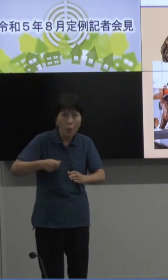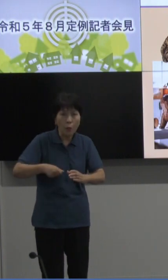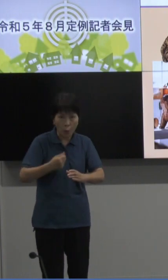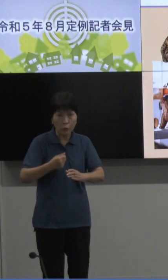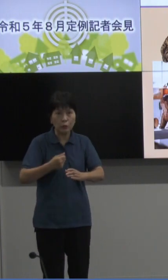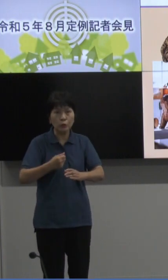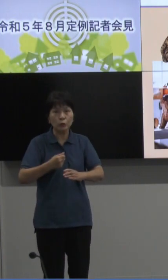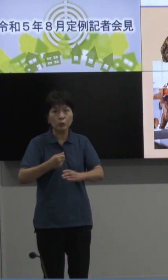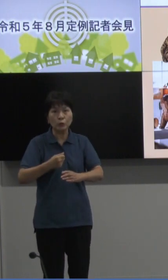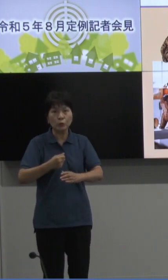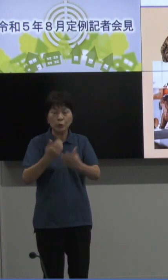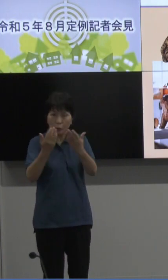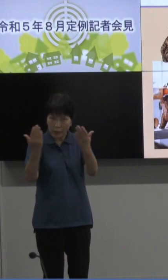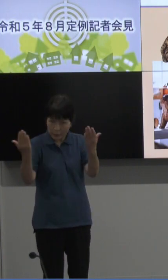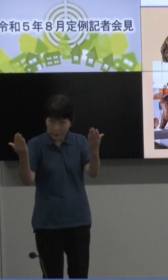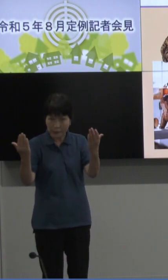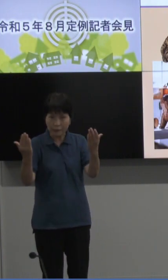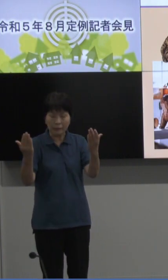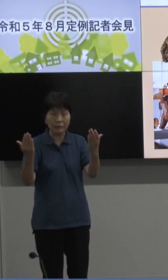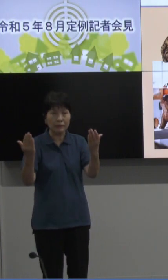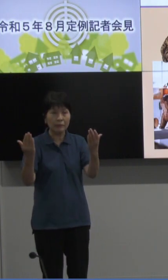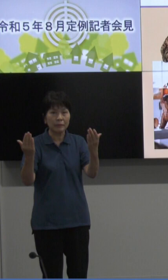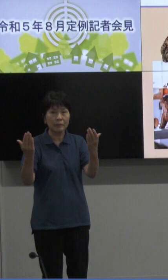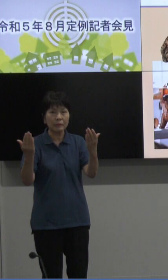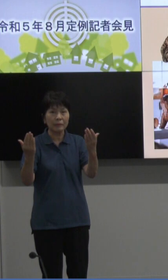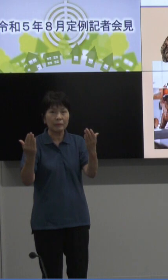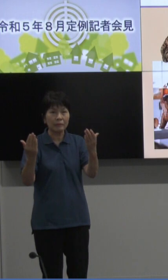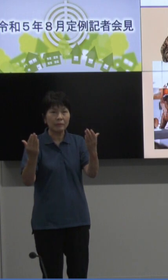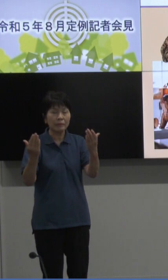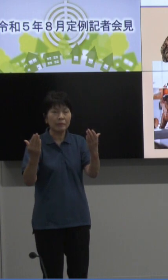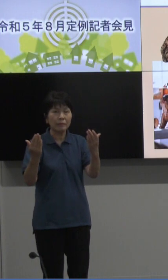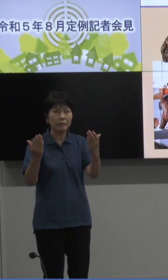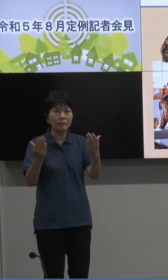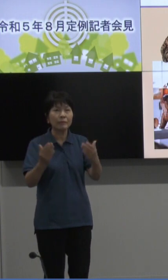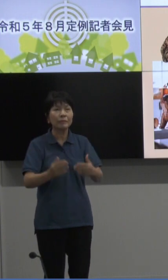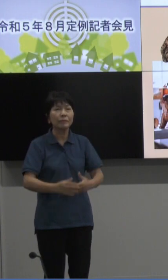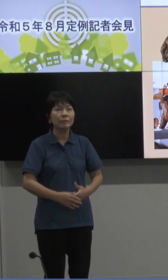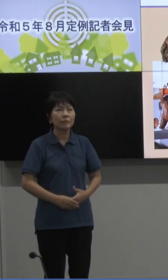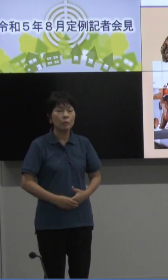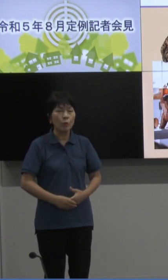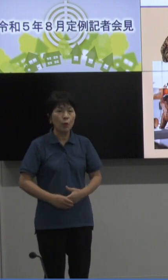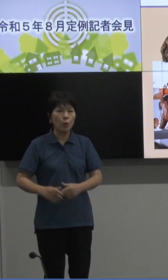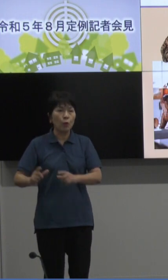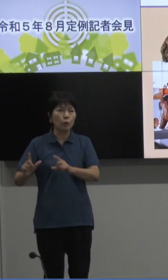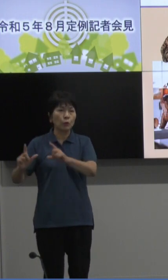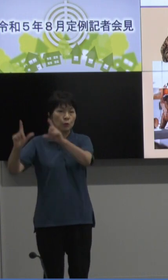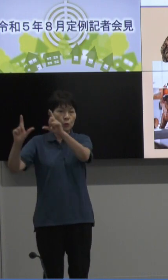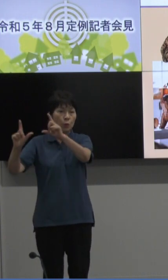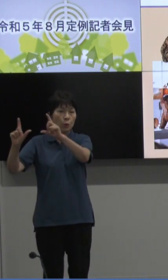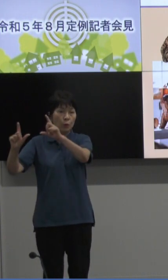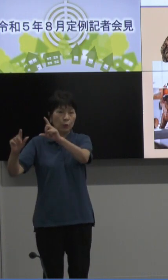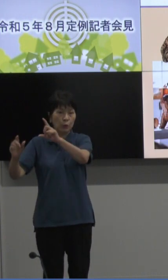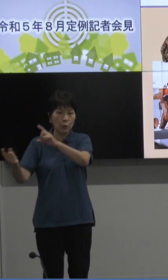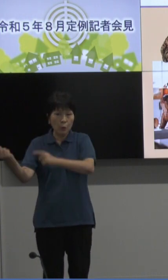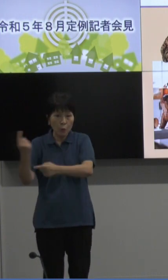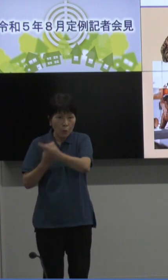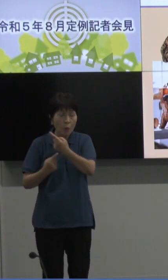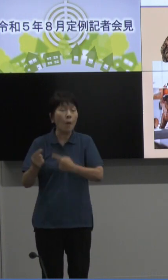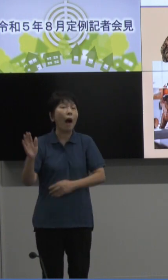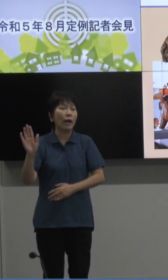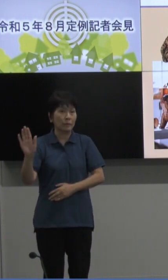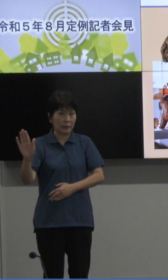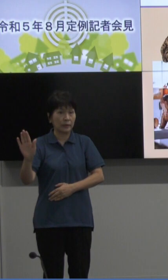い、展なんですね、はい、でおかげさまでですね、東京からとかもいろいろおいでいただいておりまして、